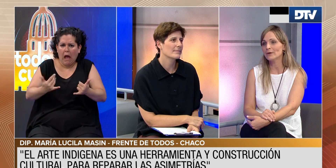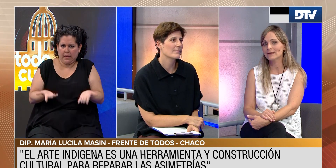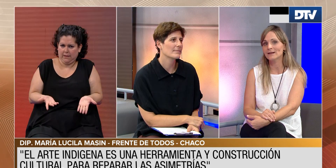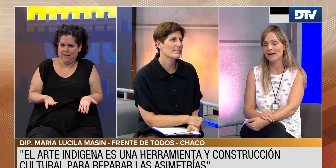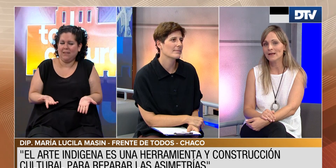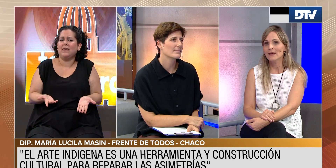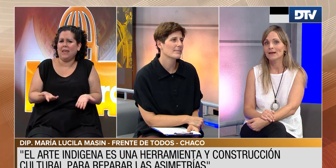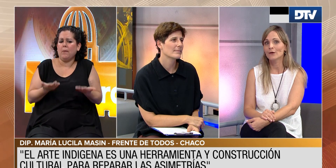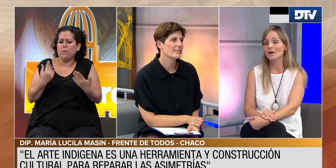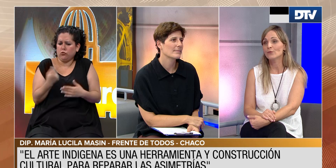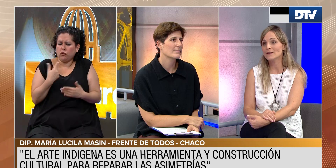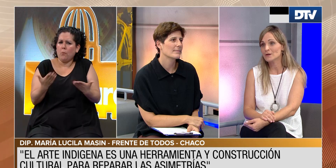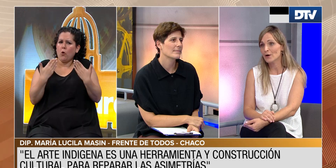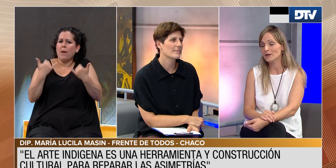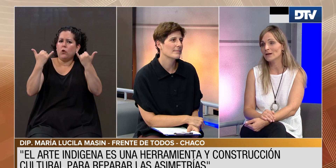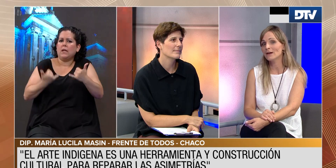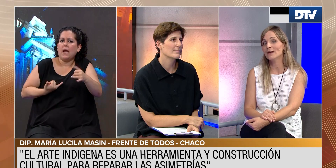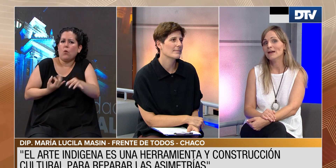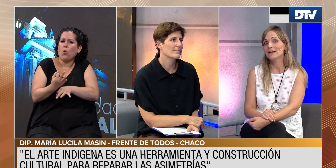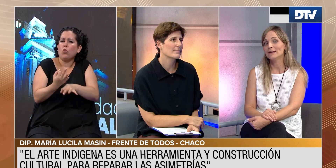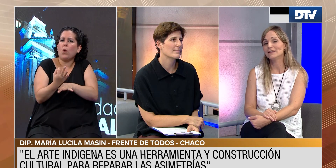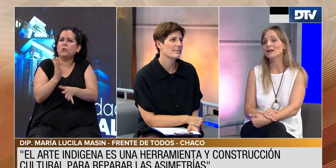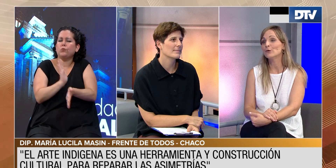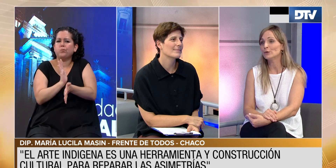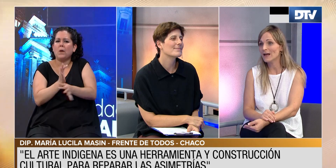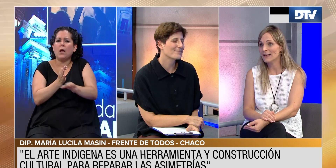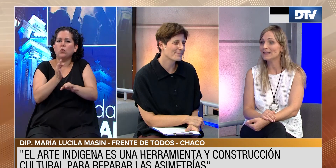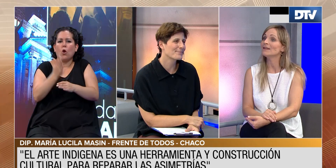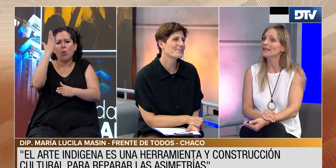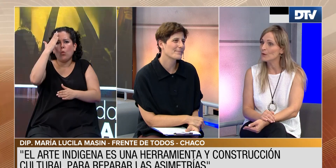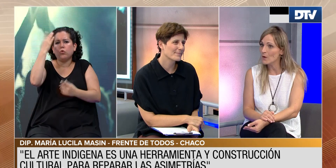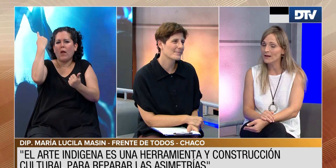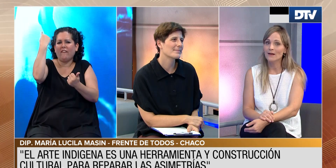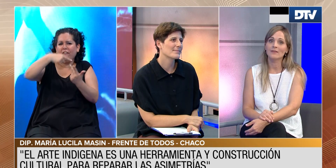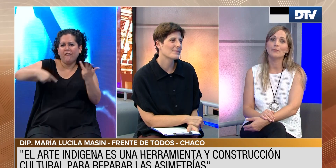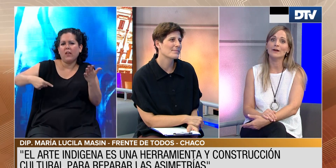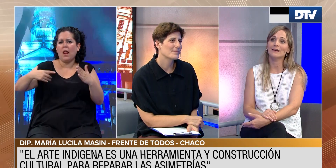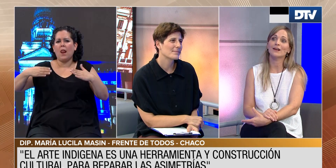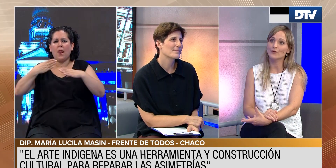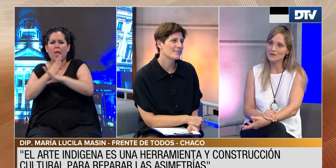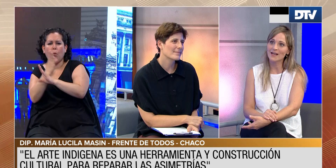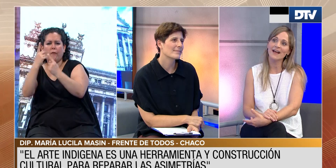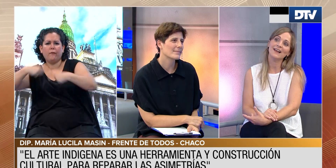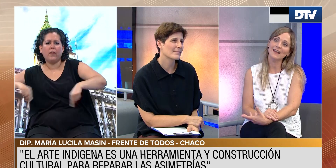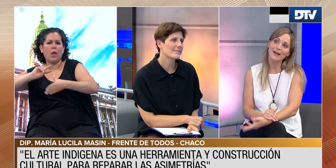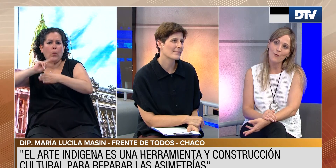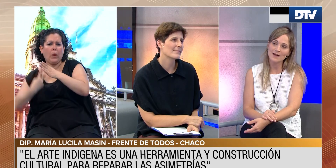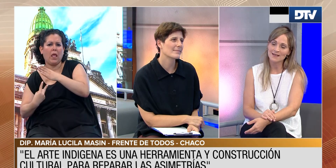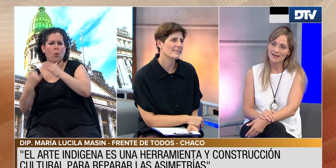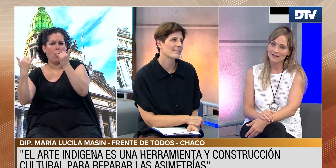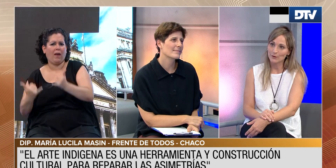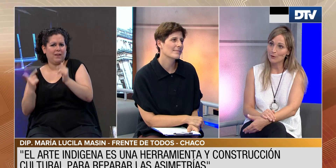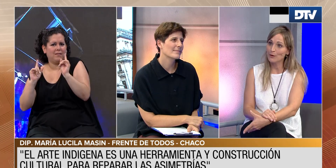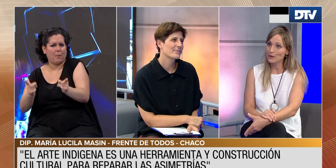¿no?, poder tener una educación intercultural y bilingüe, de poder reconocer a las